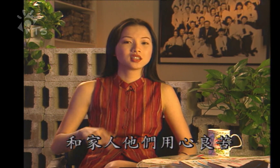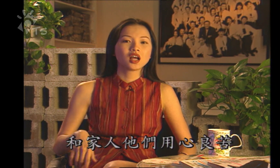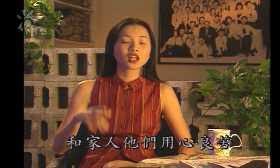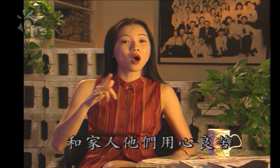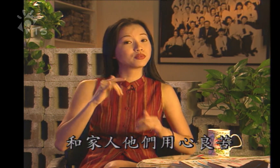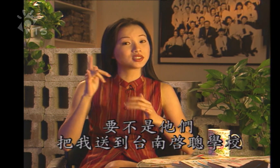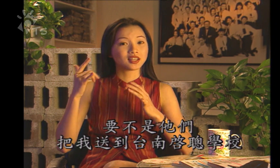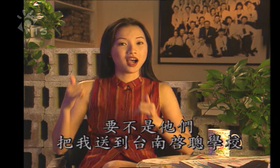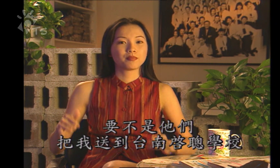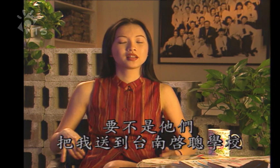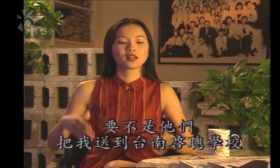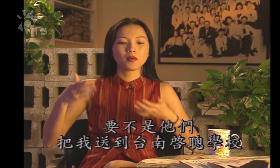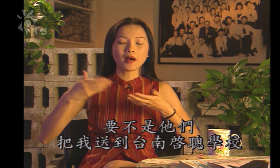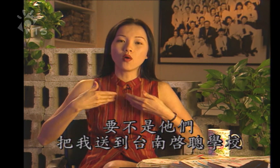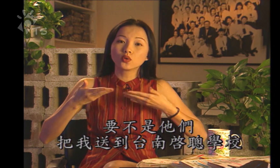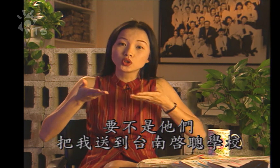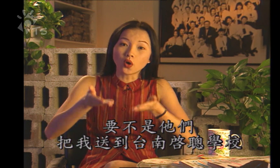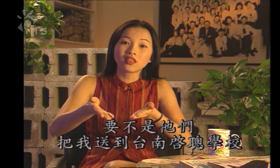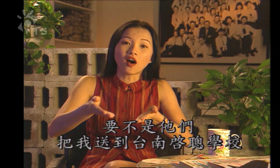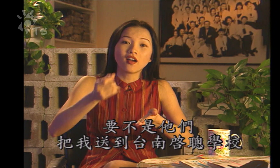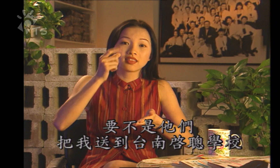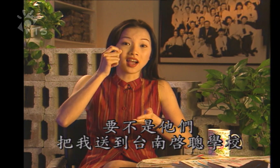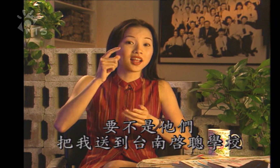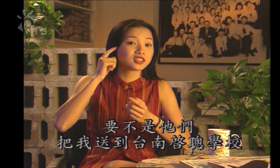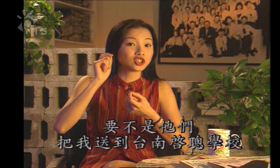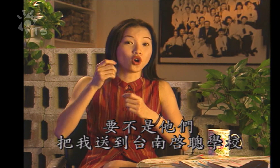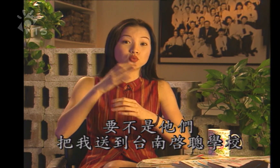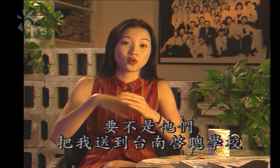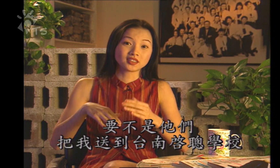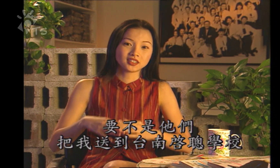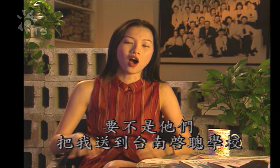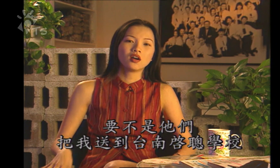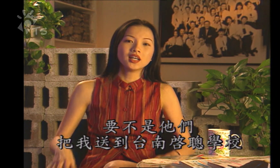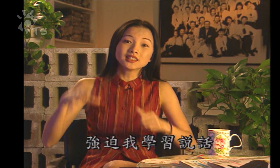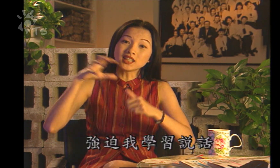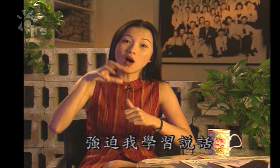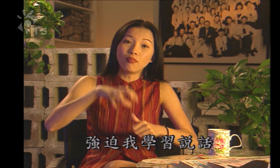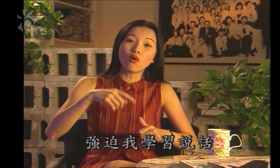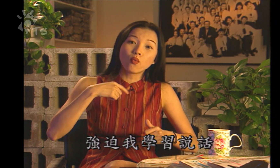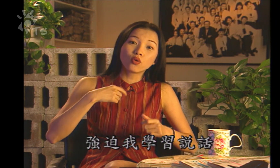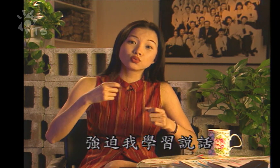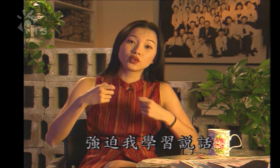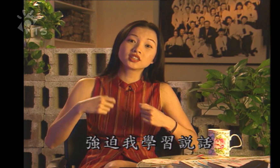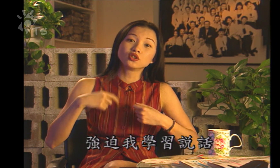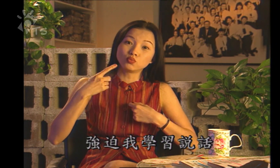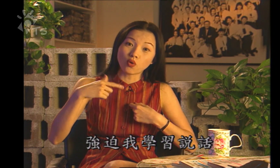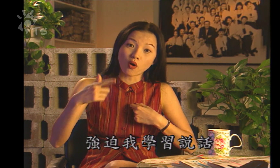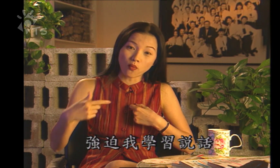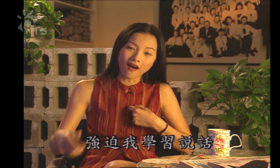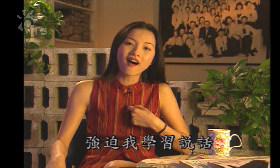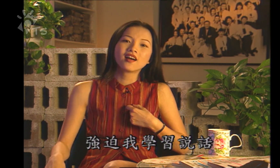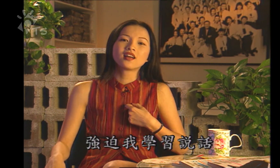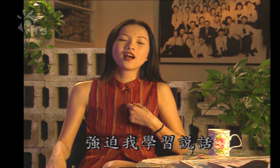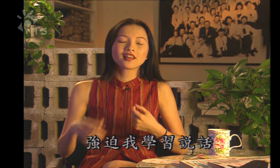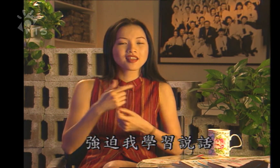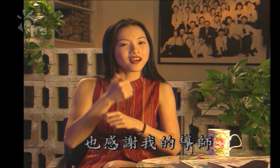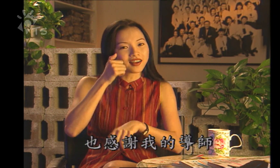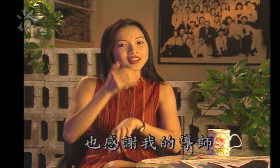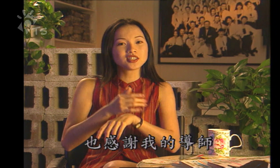苦。要不是他们把我送到台南启聪学校，强迫我学习说话，也感谢